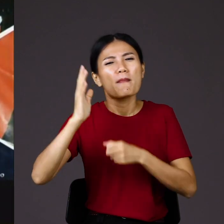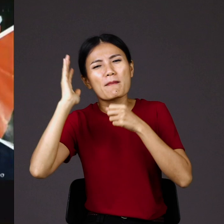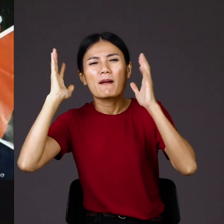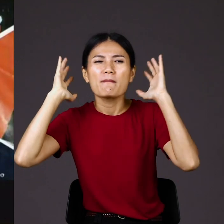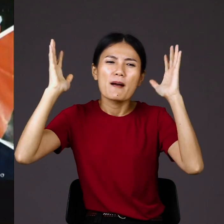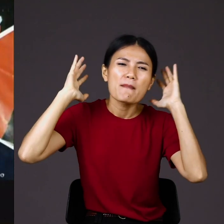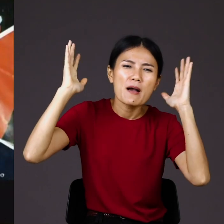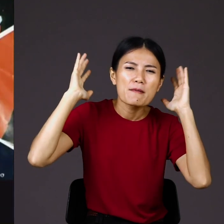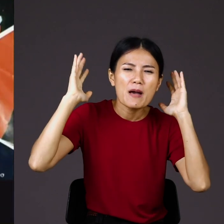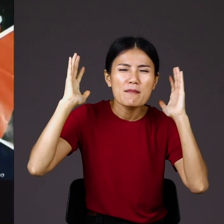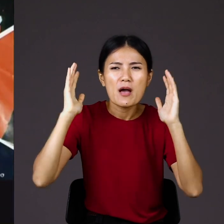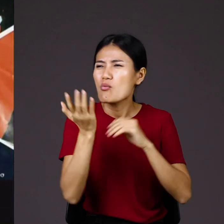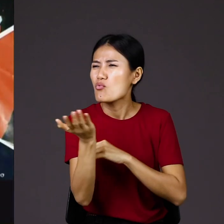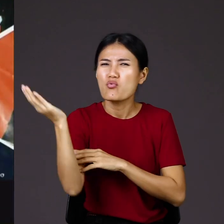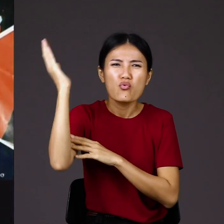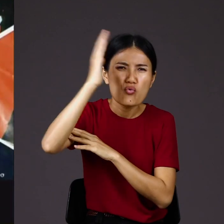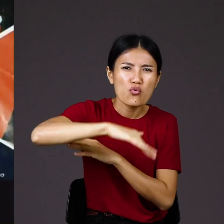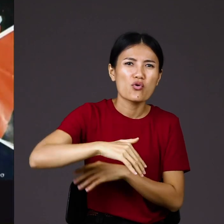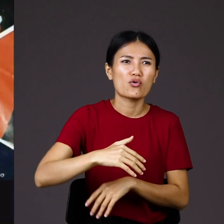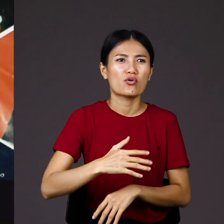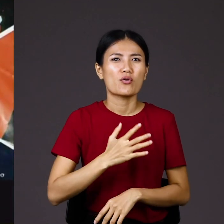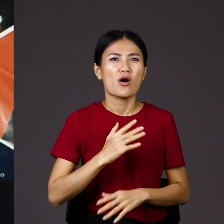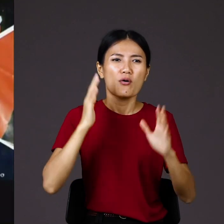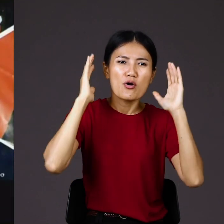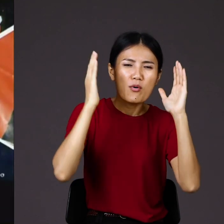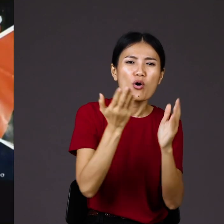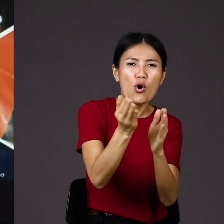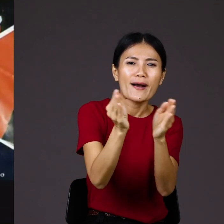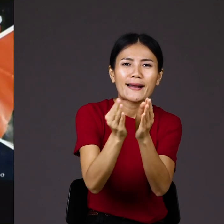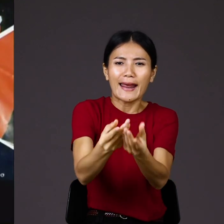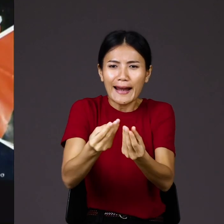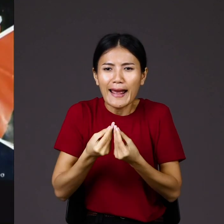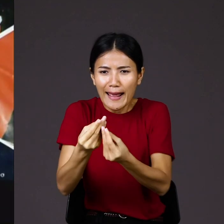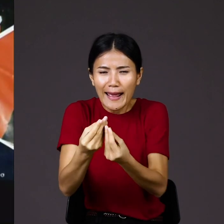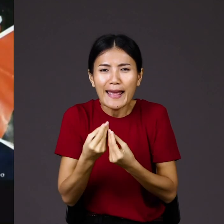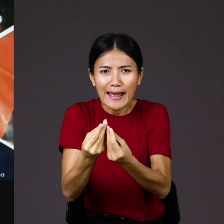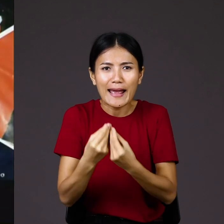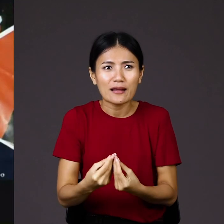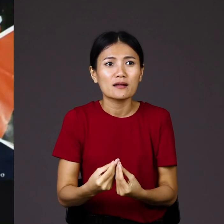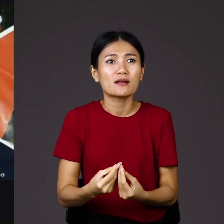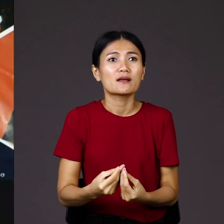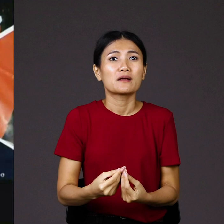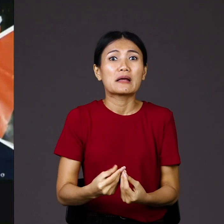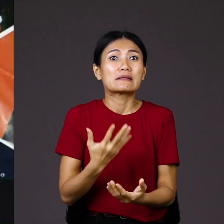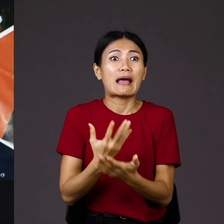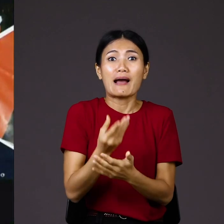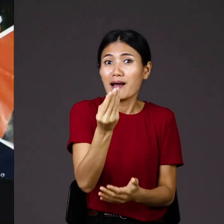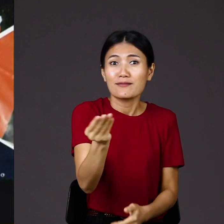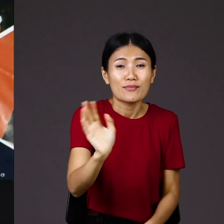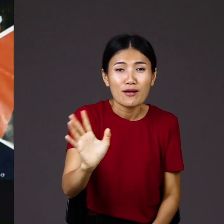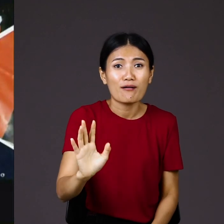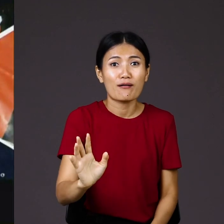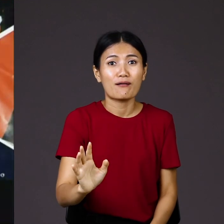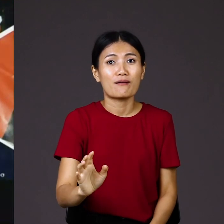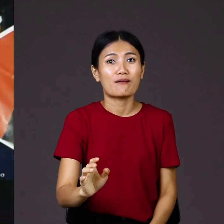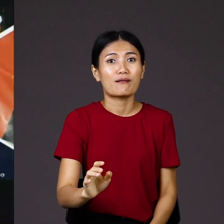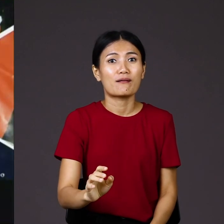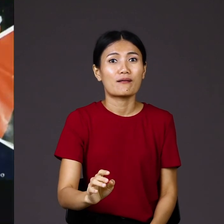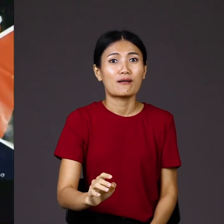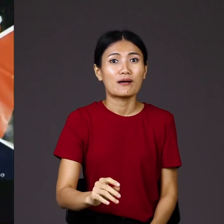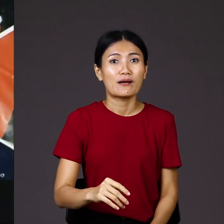จะได้1สิทธิ์1เสียงโดยไม่ซื้อเสียงโดยไม่มีระบบอุปถัมภ์โดยไม่มีระบบอิทธิ